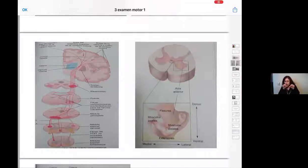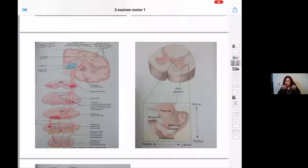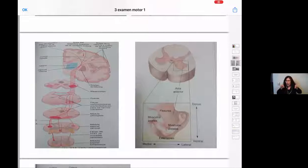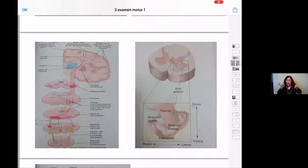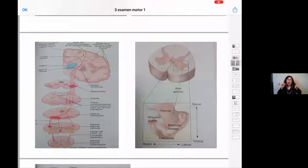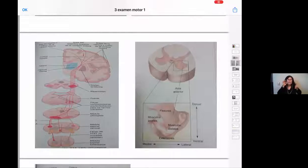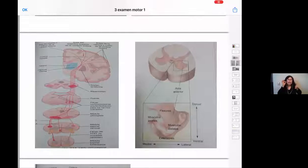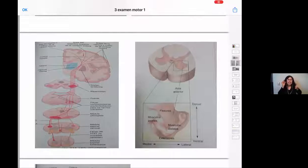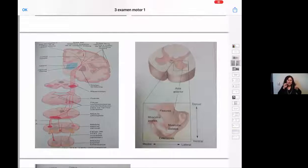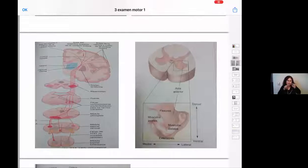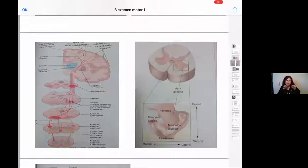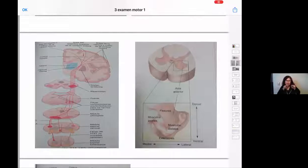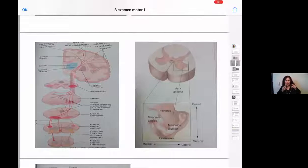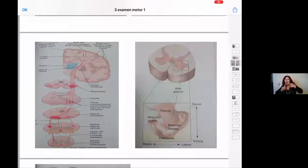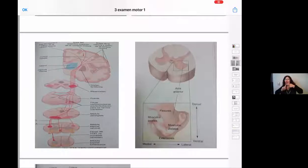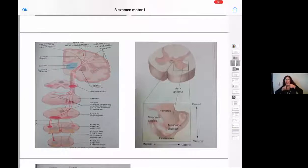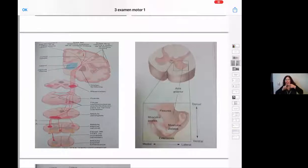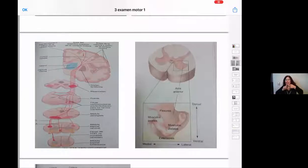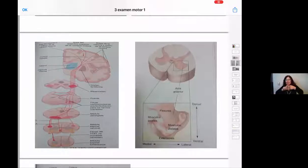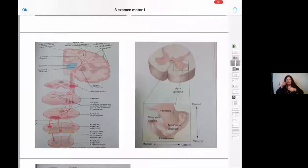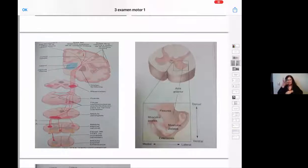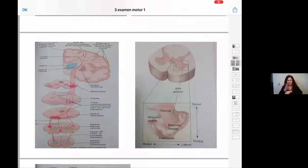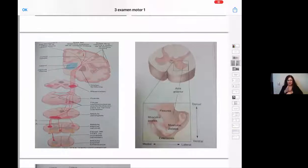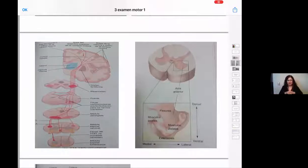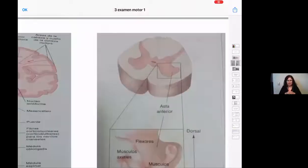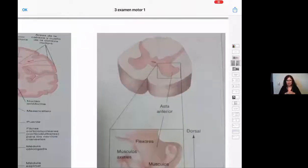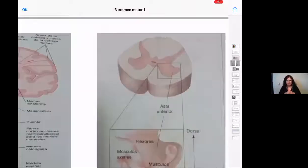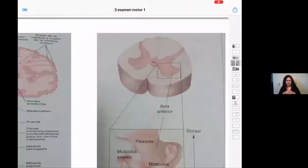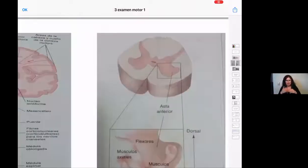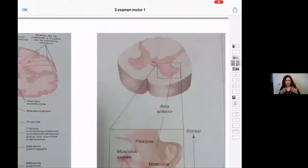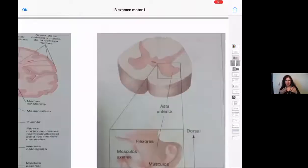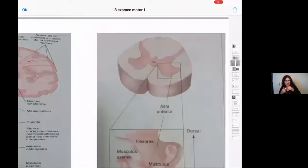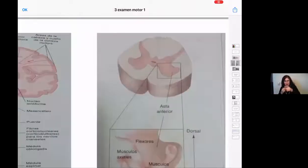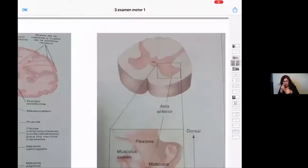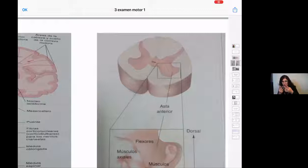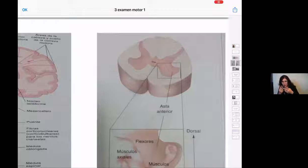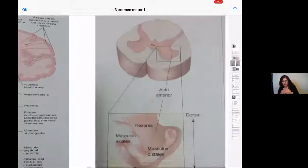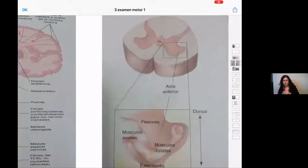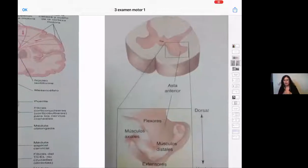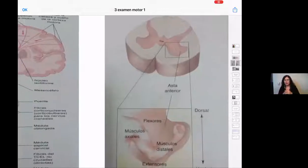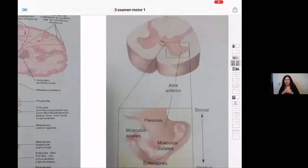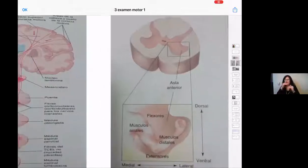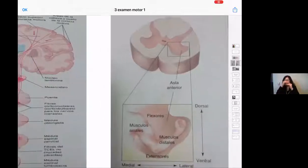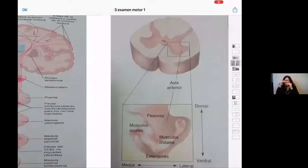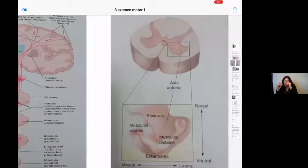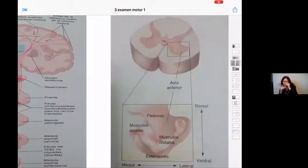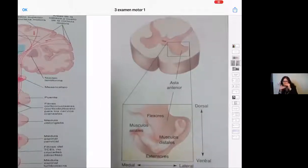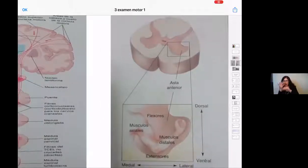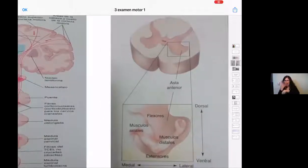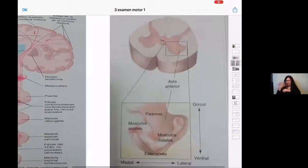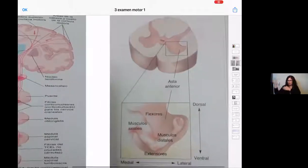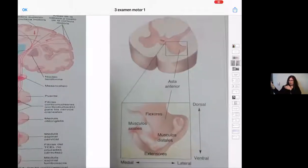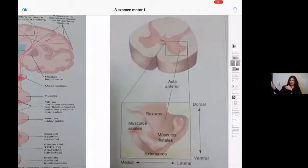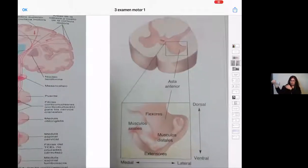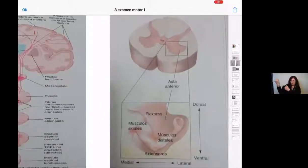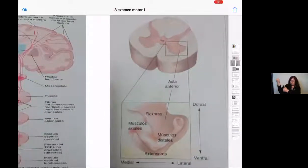imagen que está acá, pueden ver que en la parte inferior aparece un brazo dibujado en su interior,